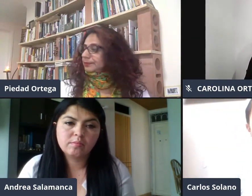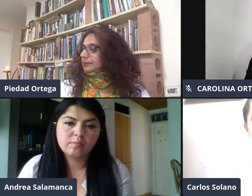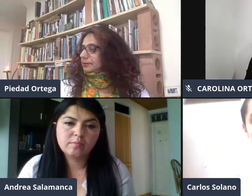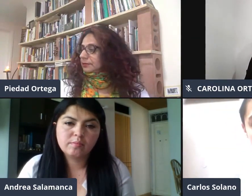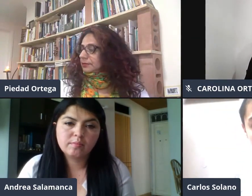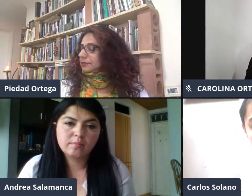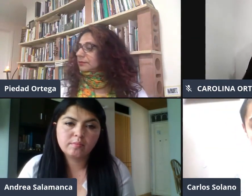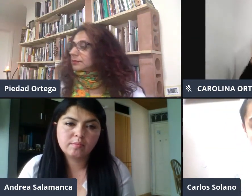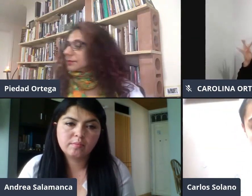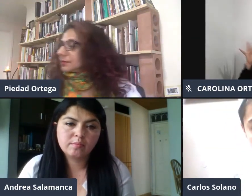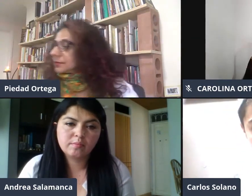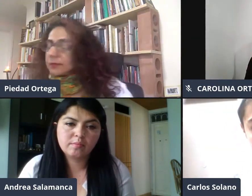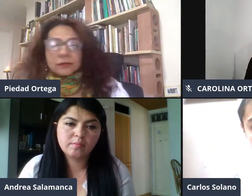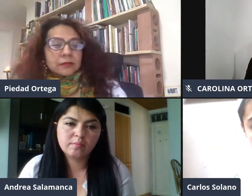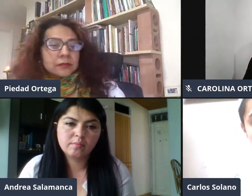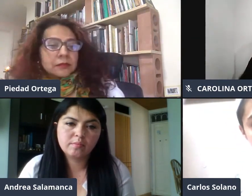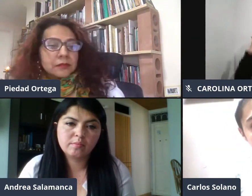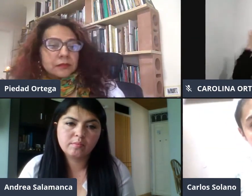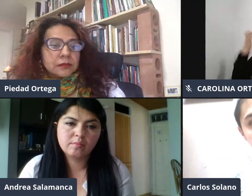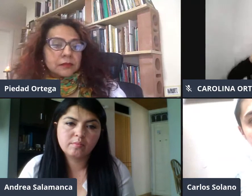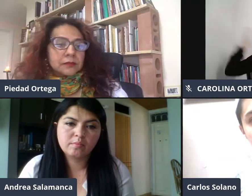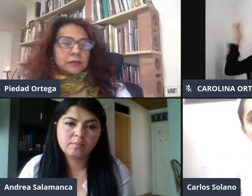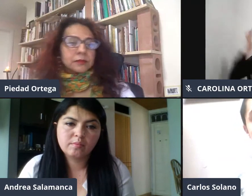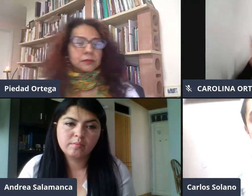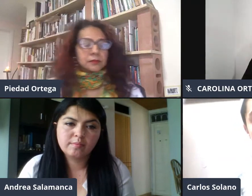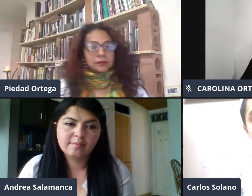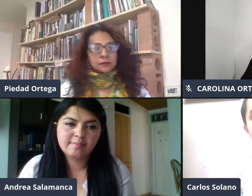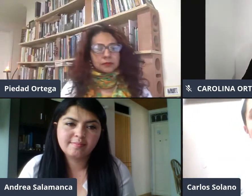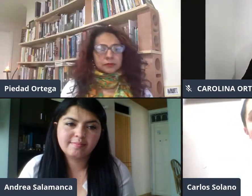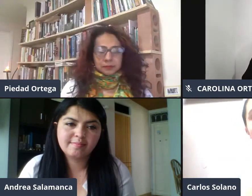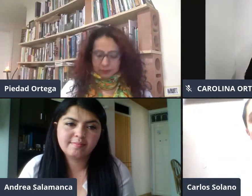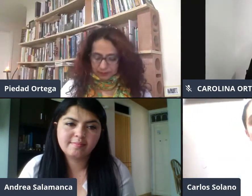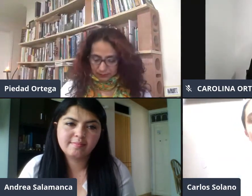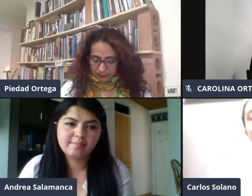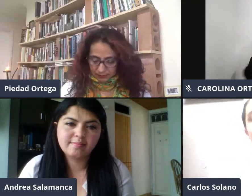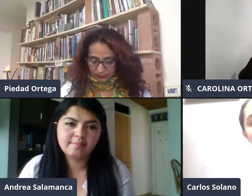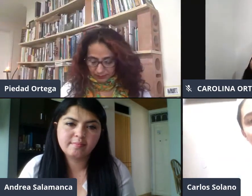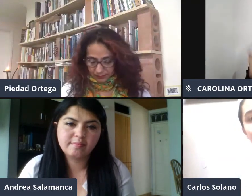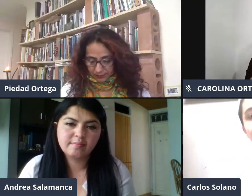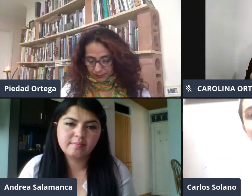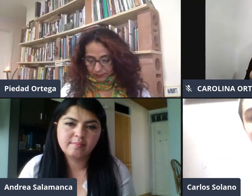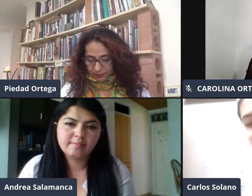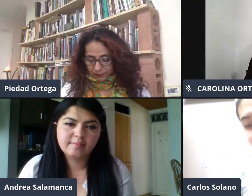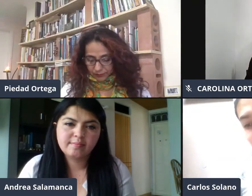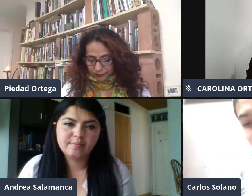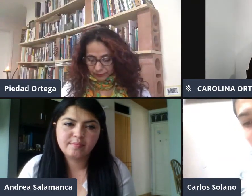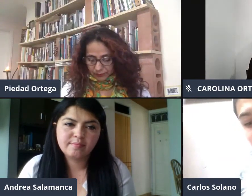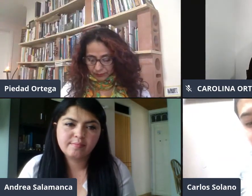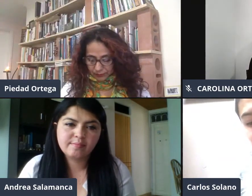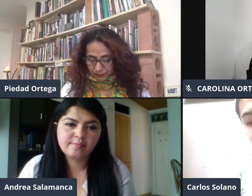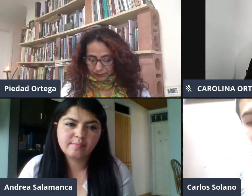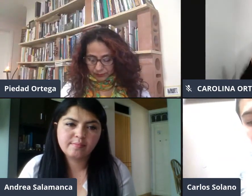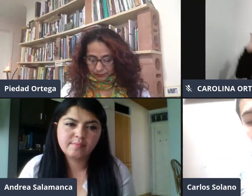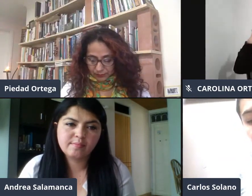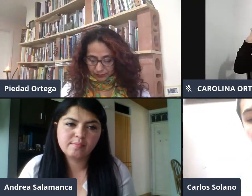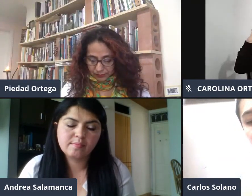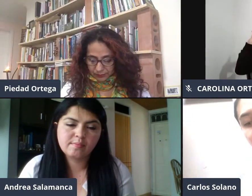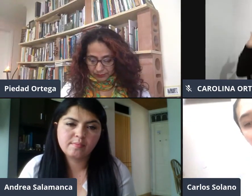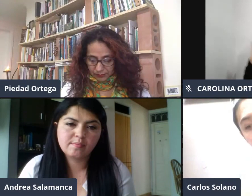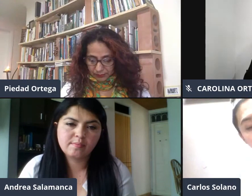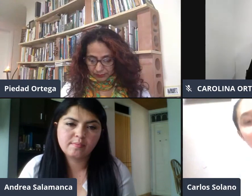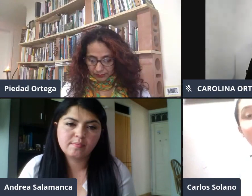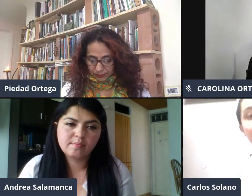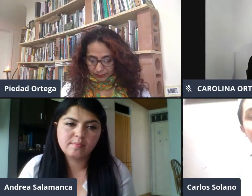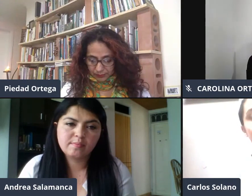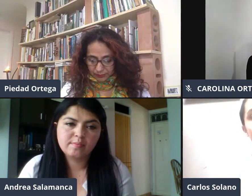profesionalización y que más que ella se presente con toda su experiencia, con todo lo que sabe y cómo le ha tocado en estos momentos